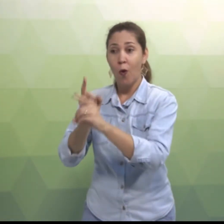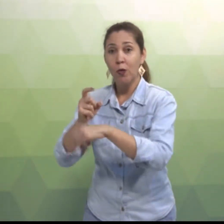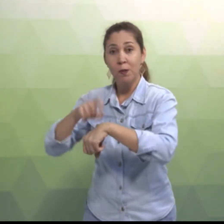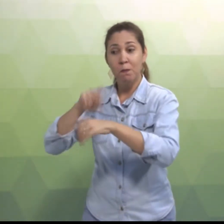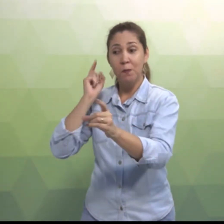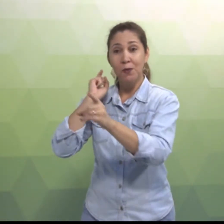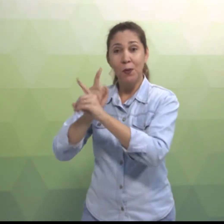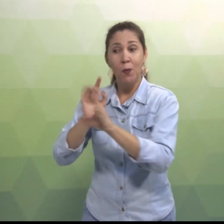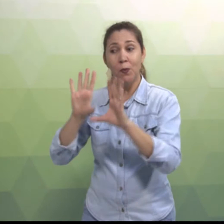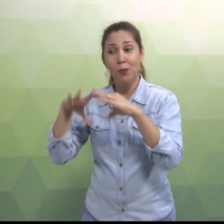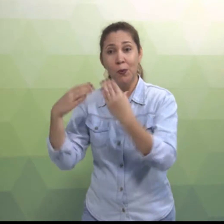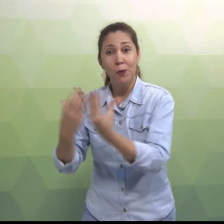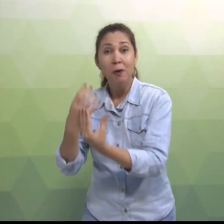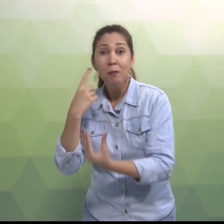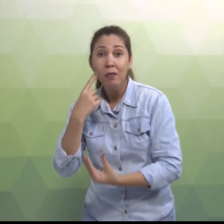quando ela encontra a comunidade surda,